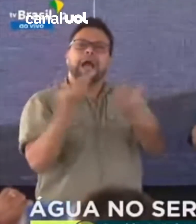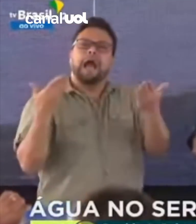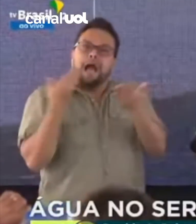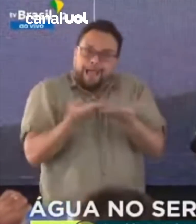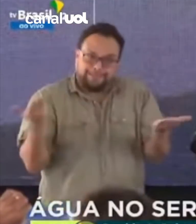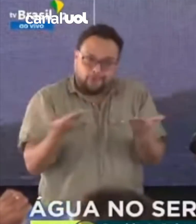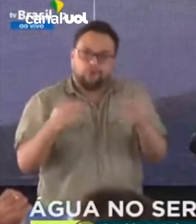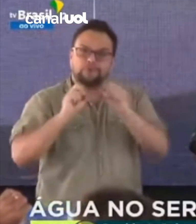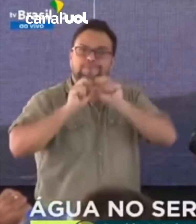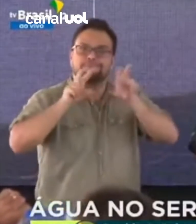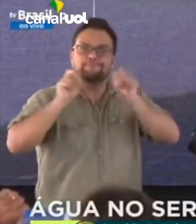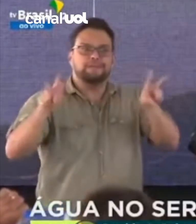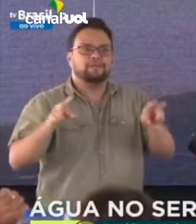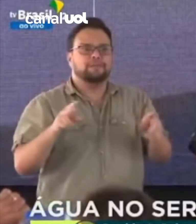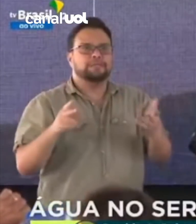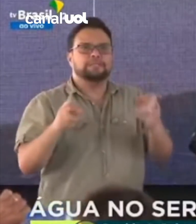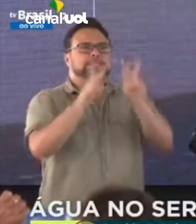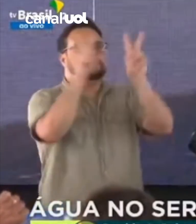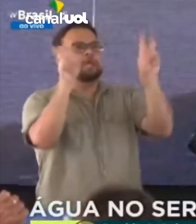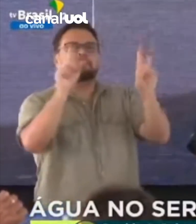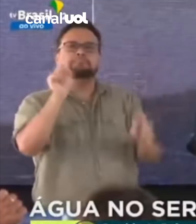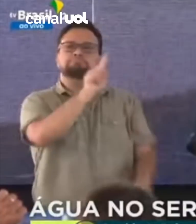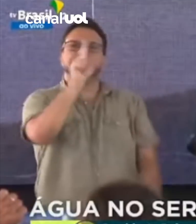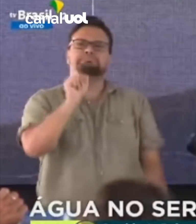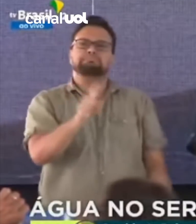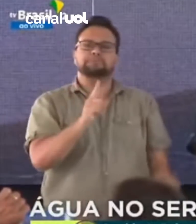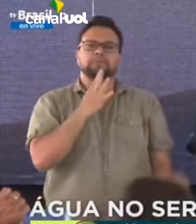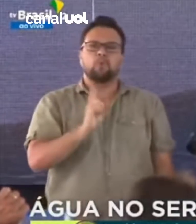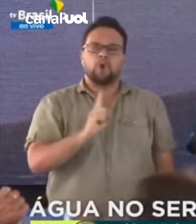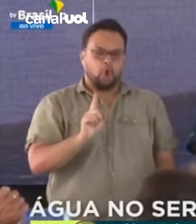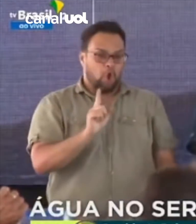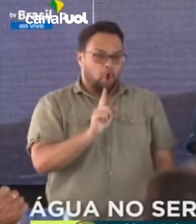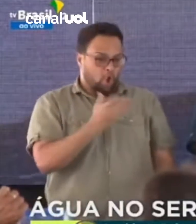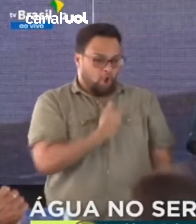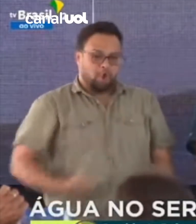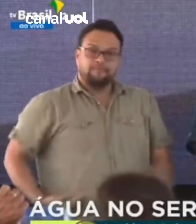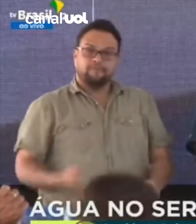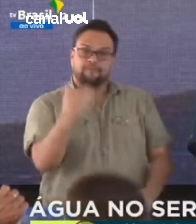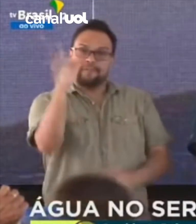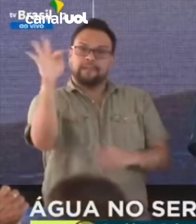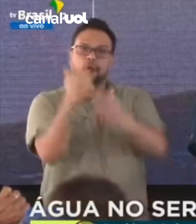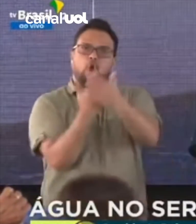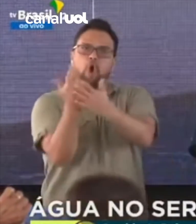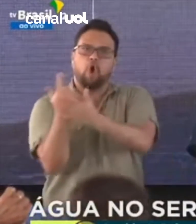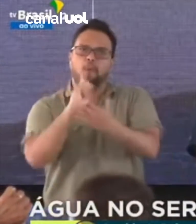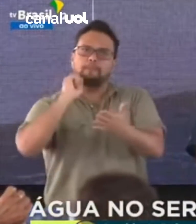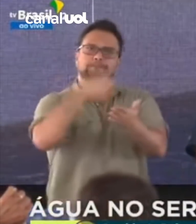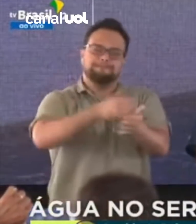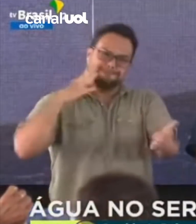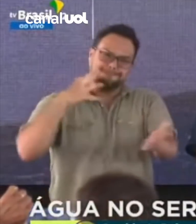questão desconhecida por nós. O governo federal comprou cada vacina aplicada aqui em todo o